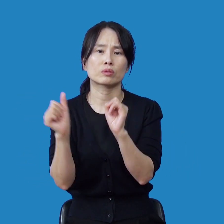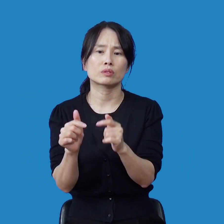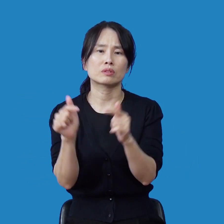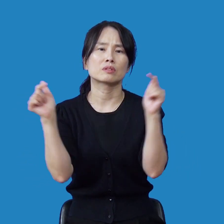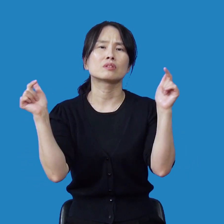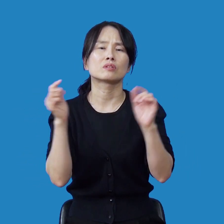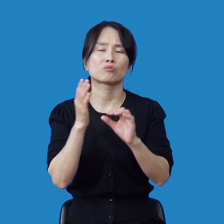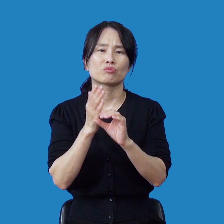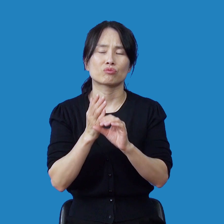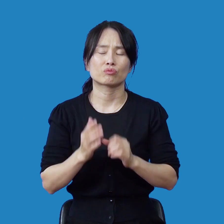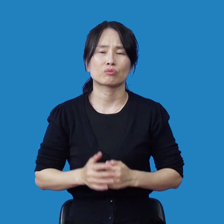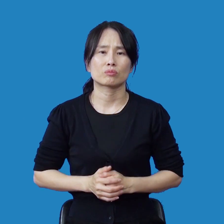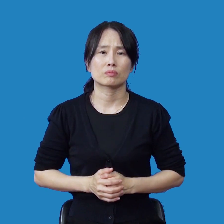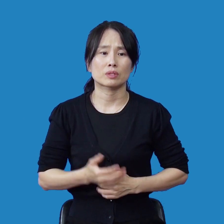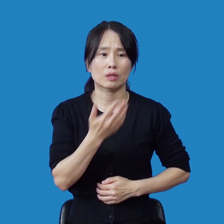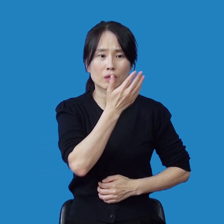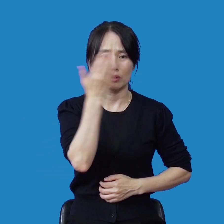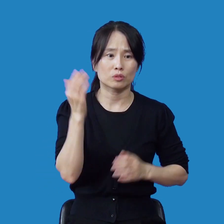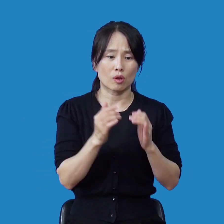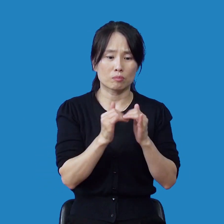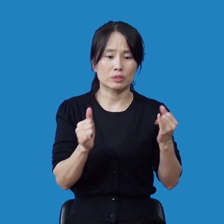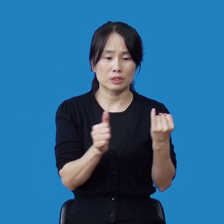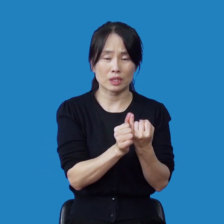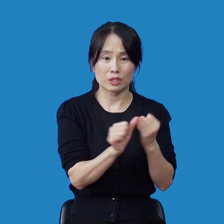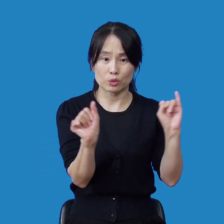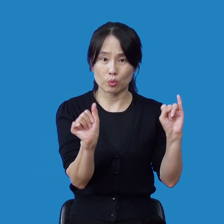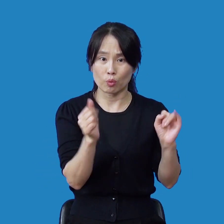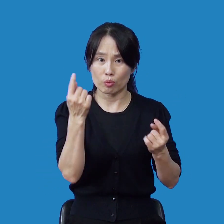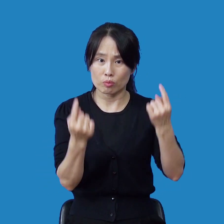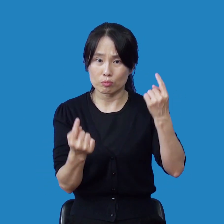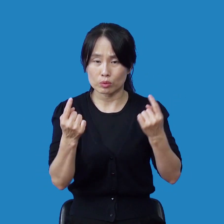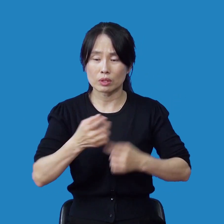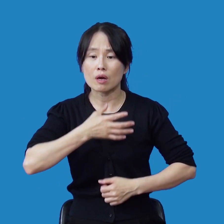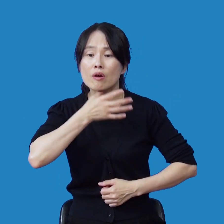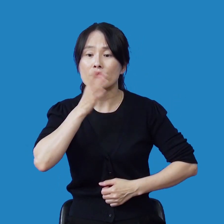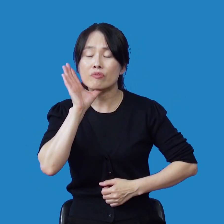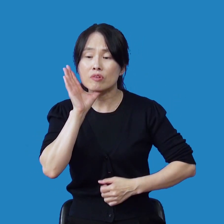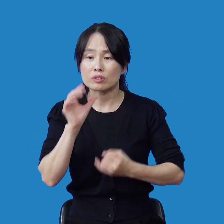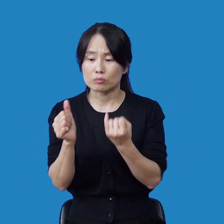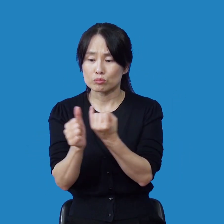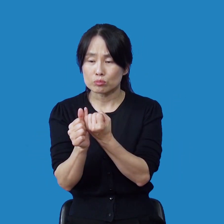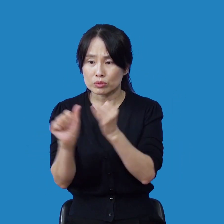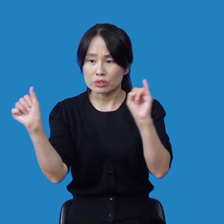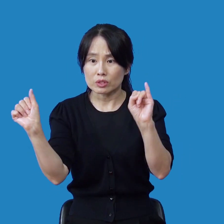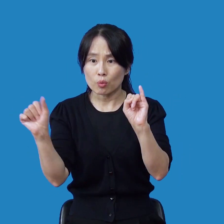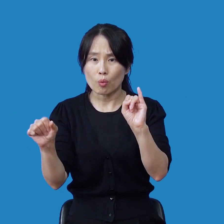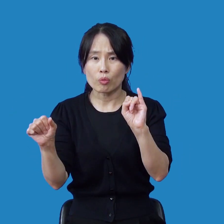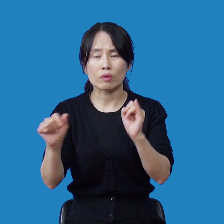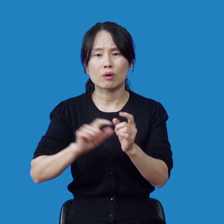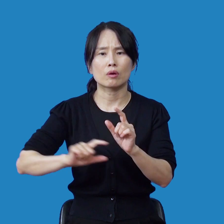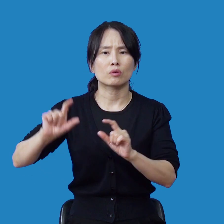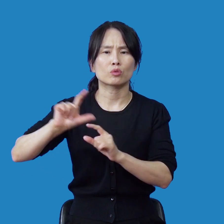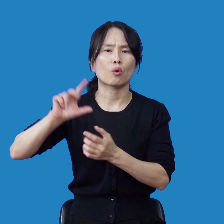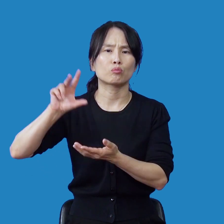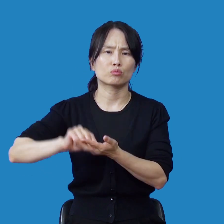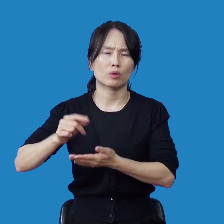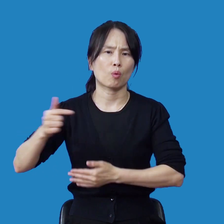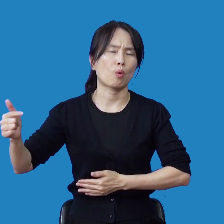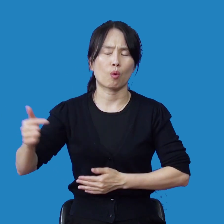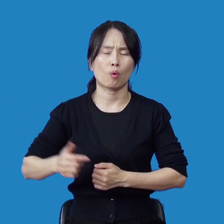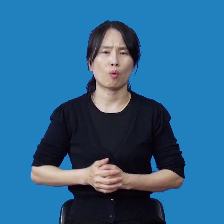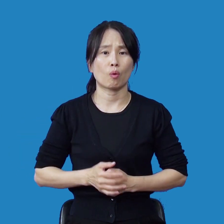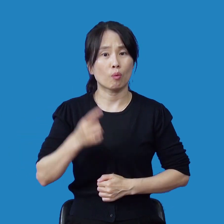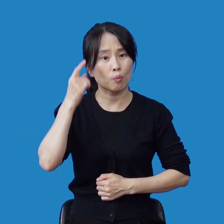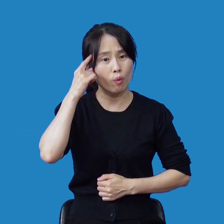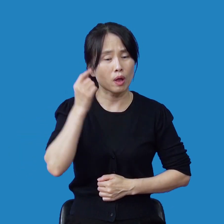합니다. 젊은 층의 이혼보다 황혼 이혼은 더 문제가 많습니다. 왜냐하면 젊은